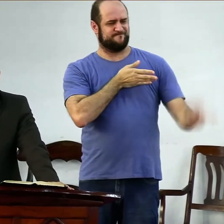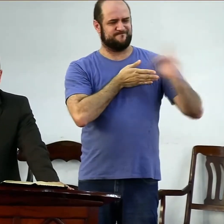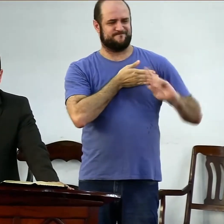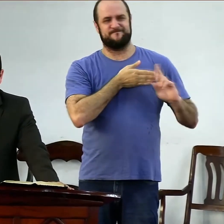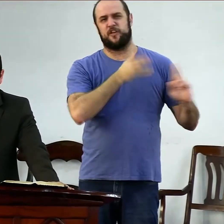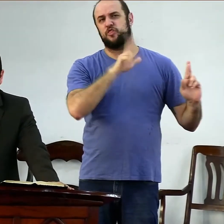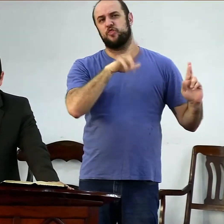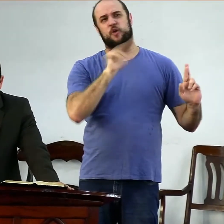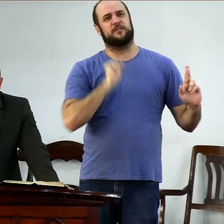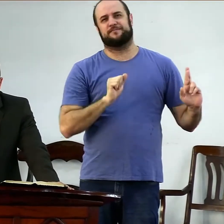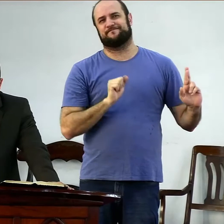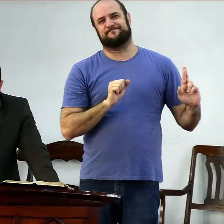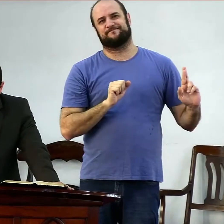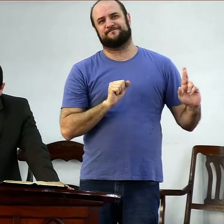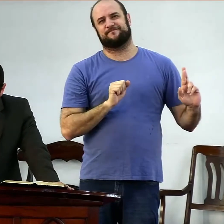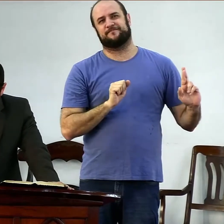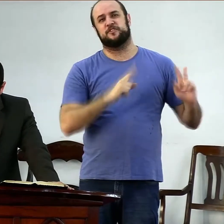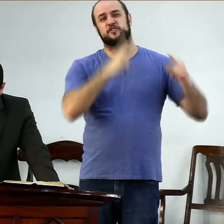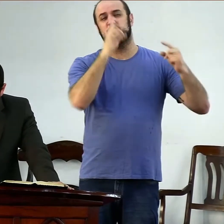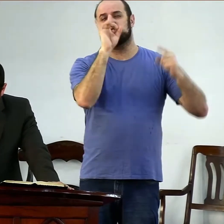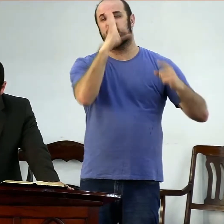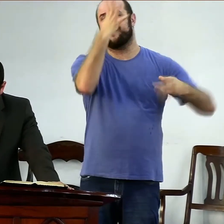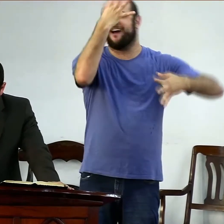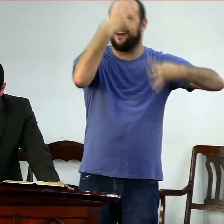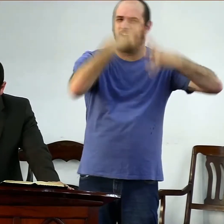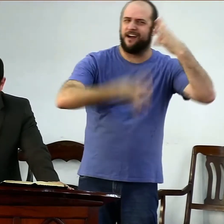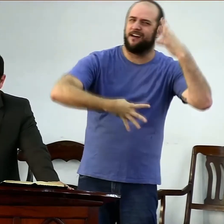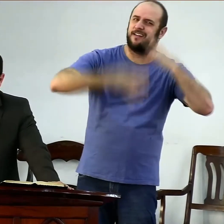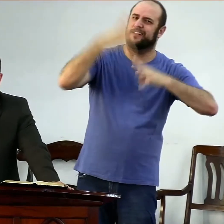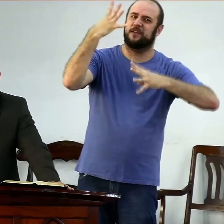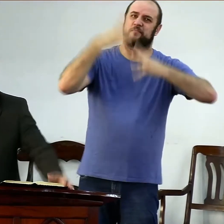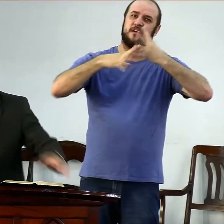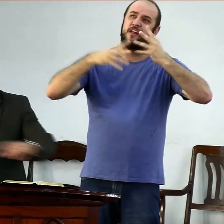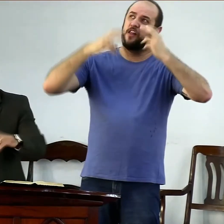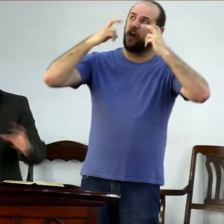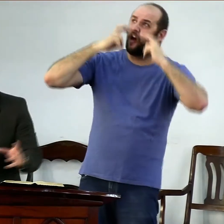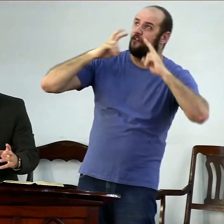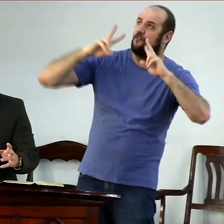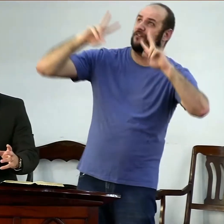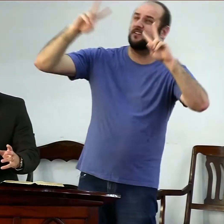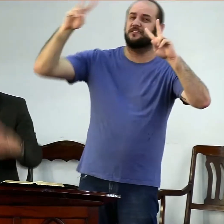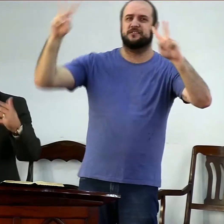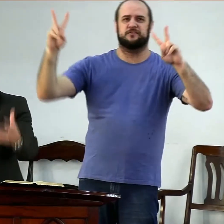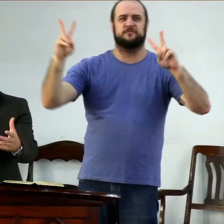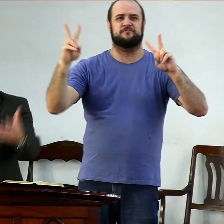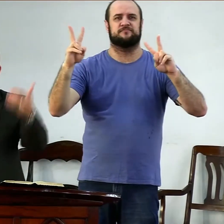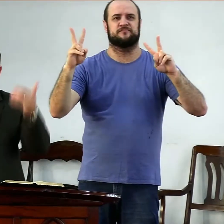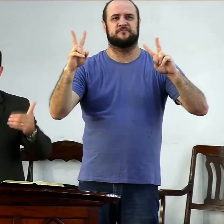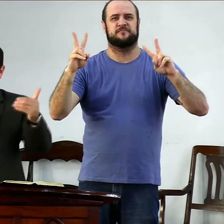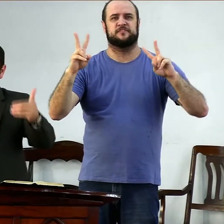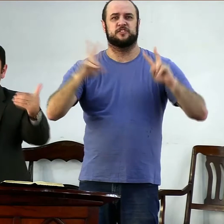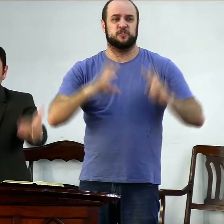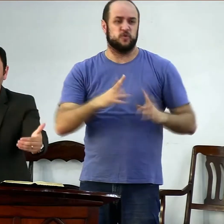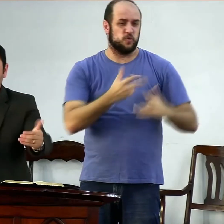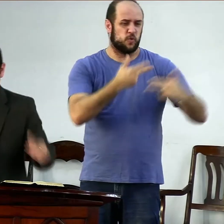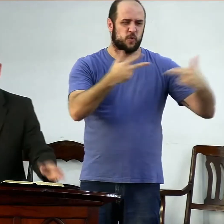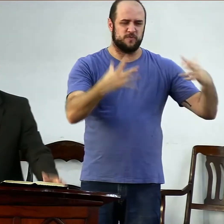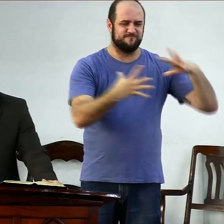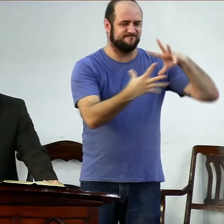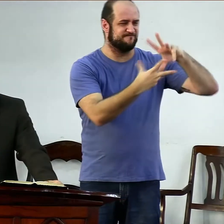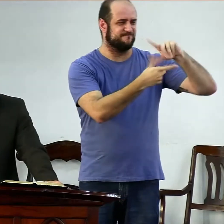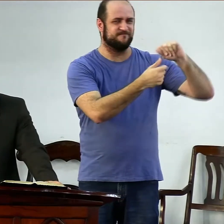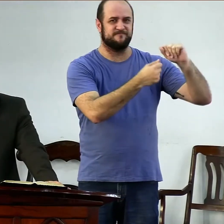contrário, vão ofuscar a nossa visão mental e moral. E tudo isso que é terreno é